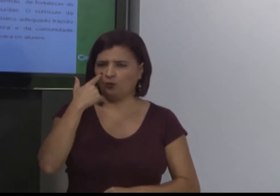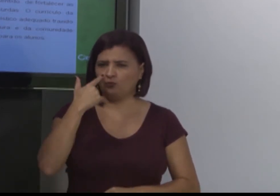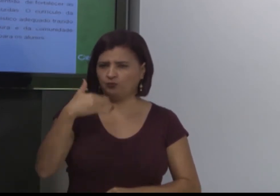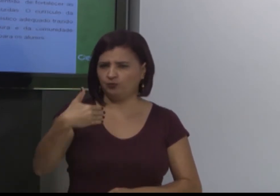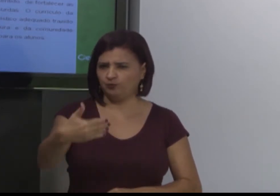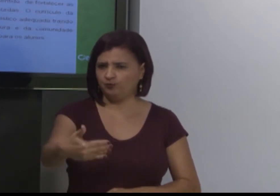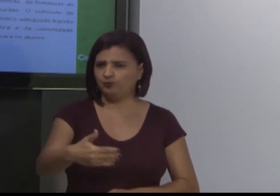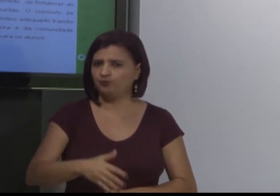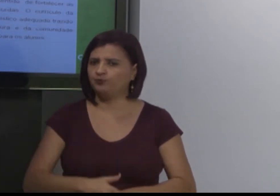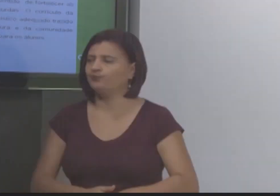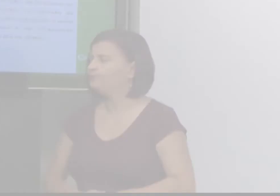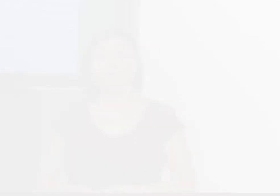seguir.